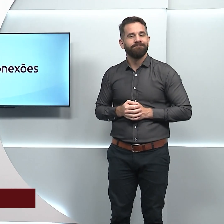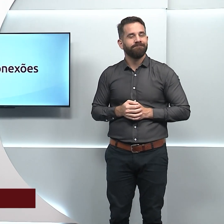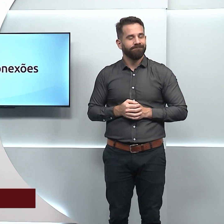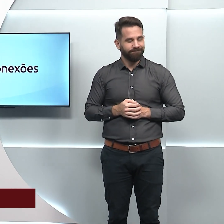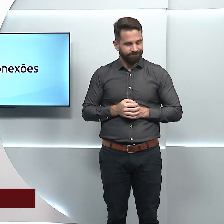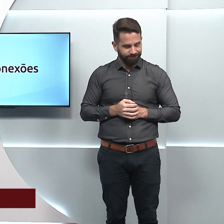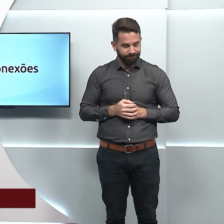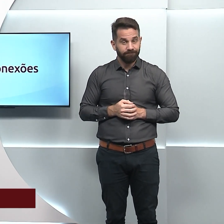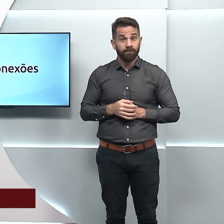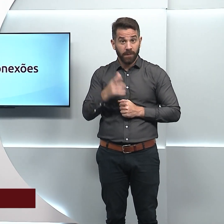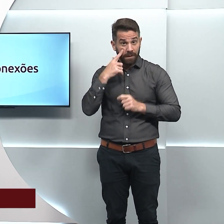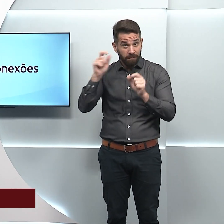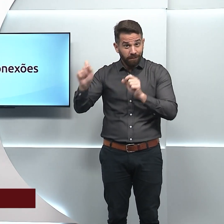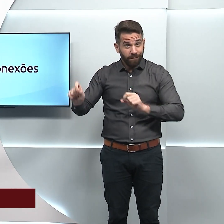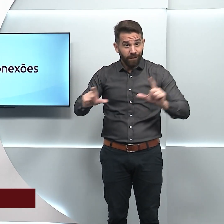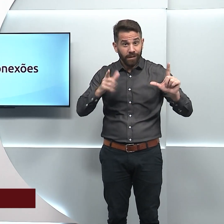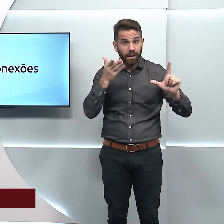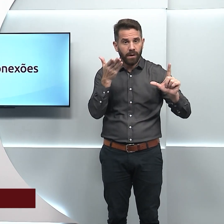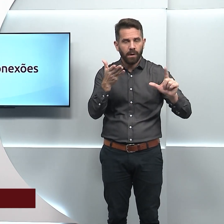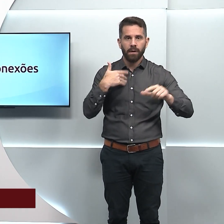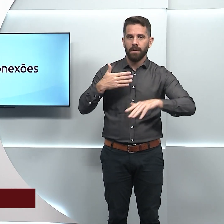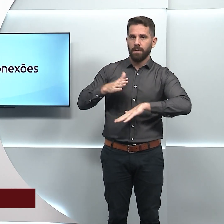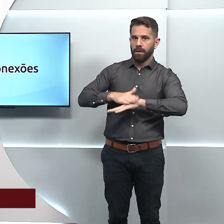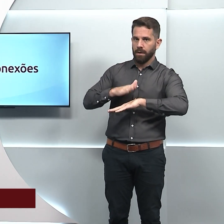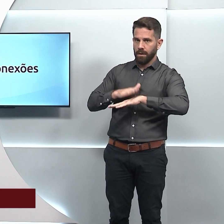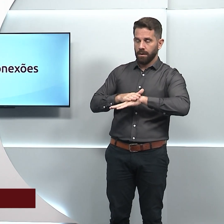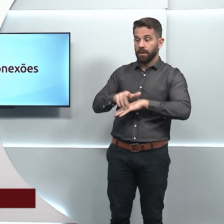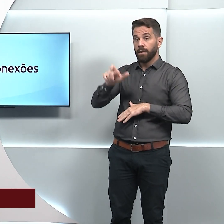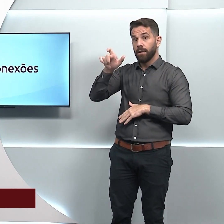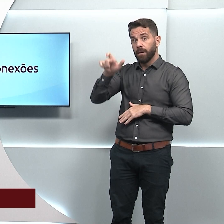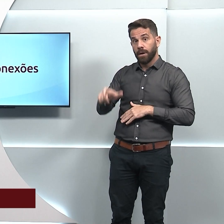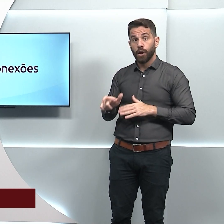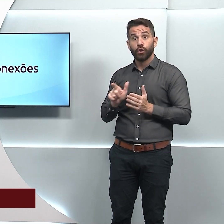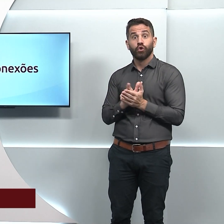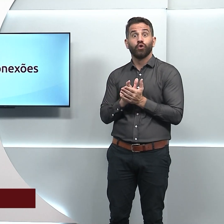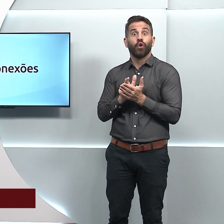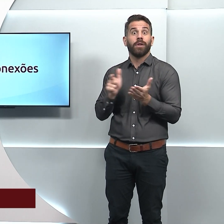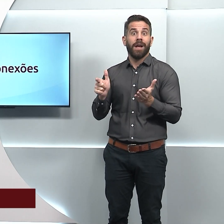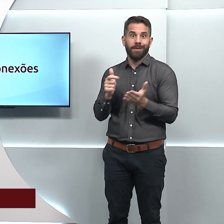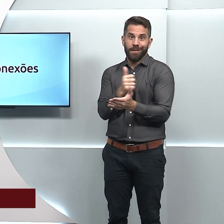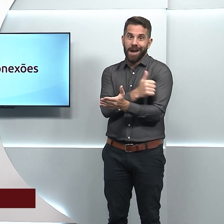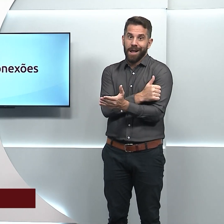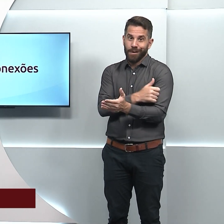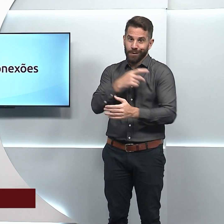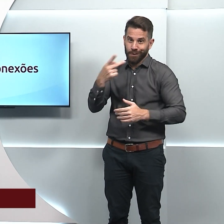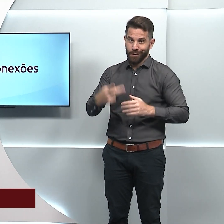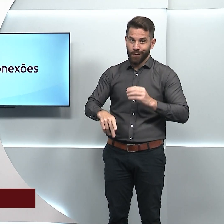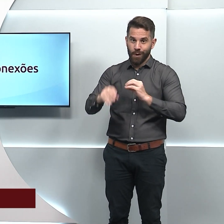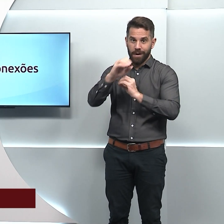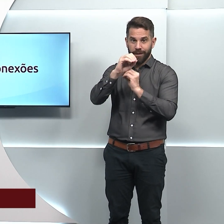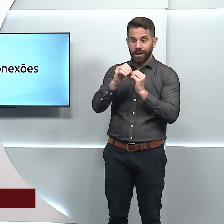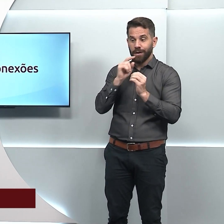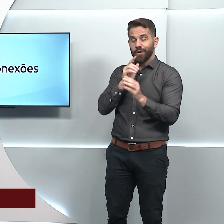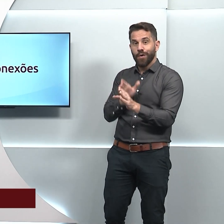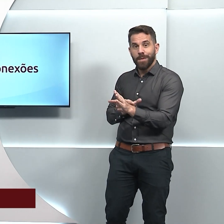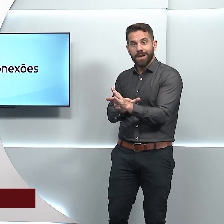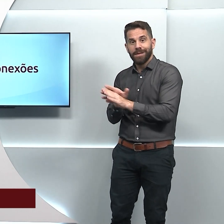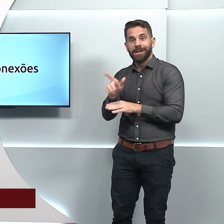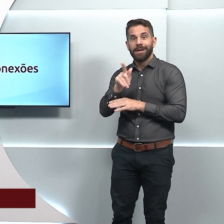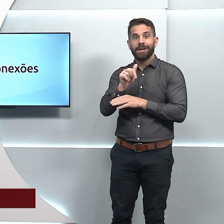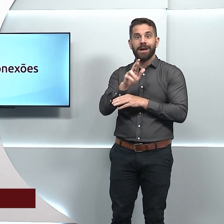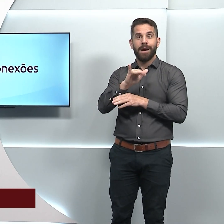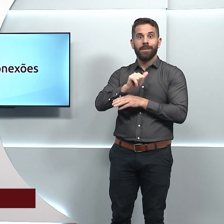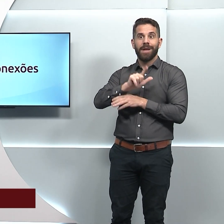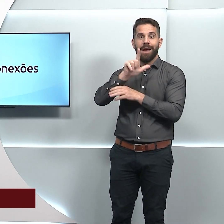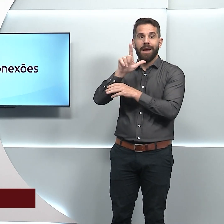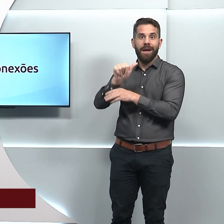E esse material que você acabou de conferir foi produzido por uma estudante de jornalismo da UFG, que é orientada pela professora Gabriela Marques. Então a